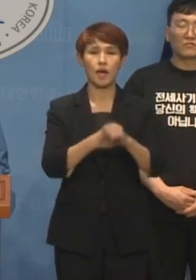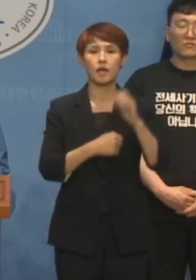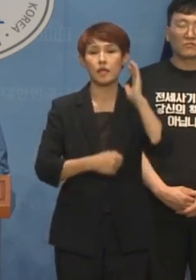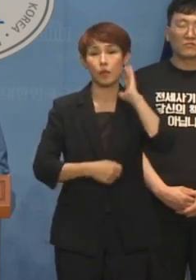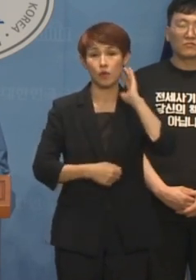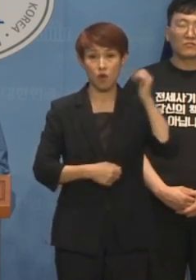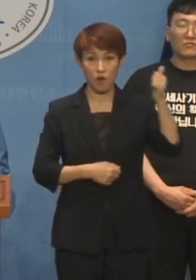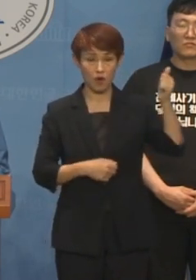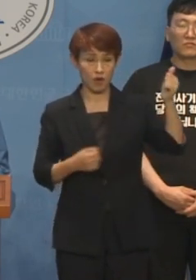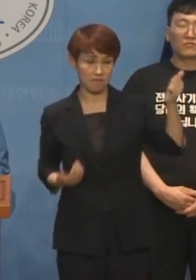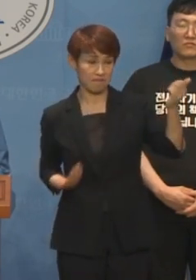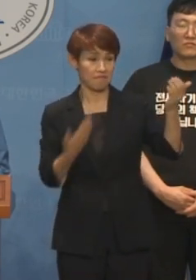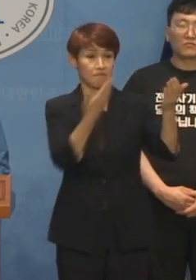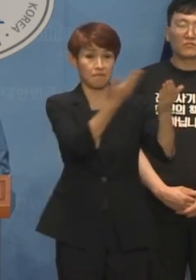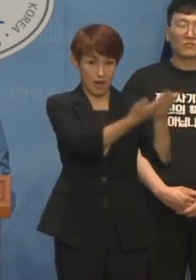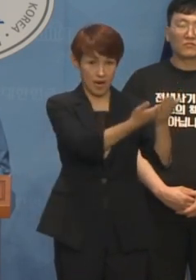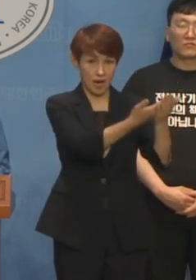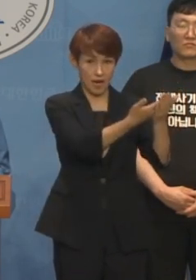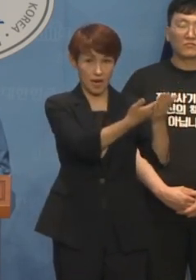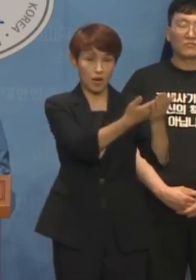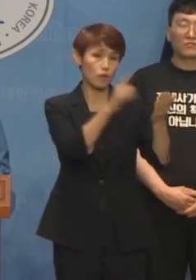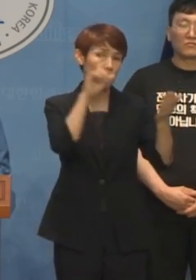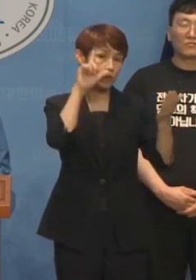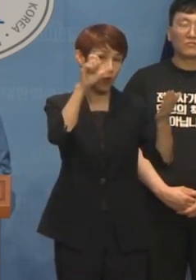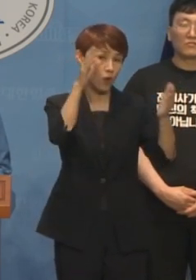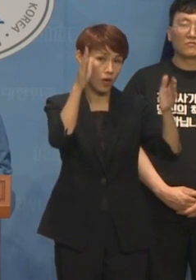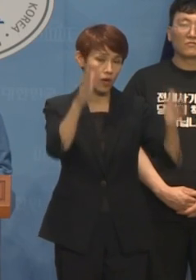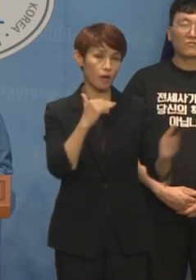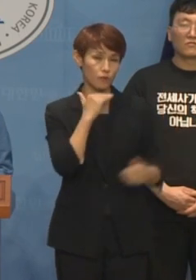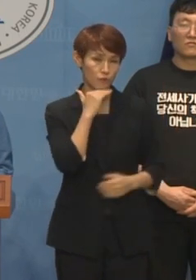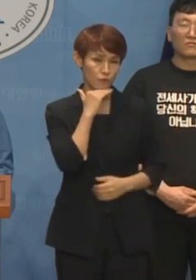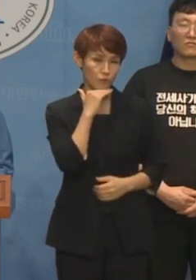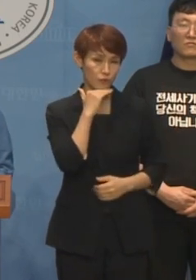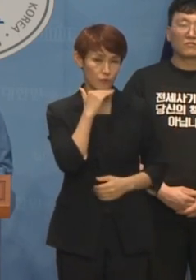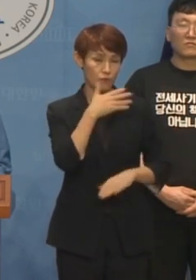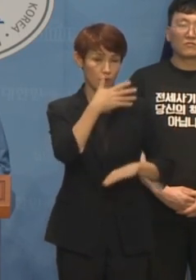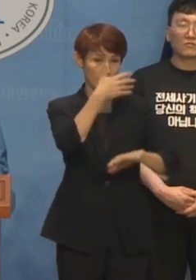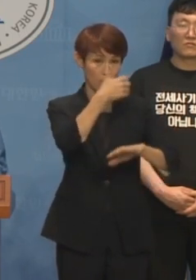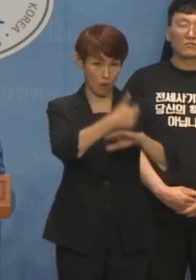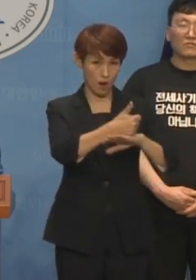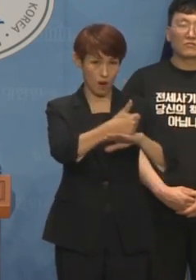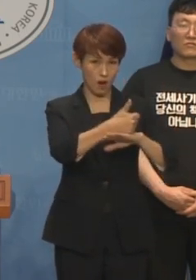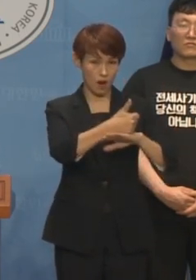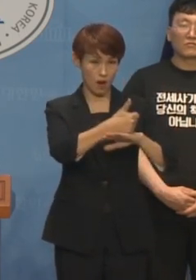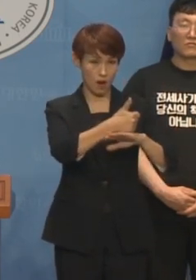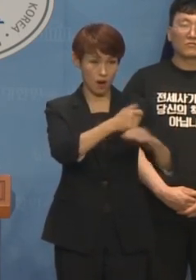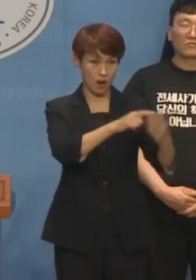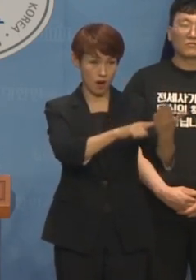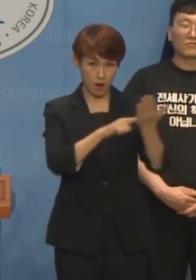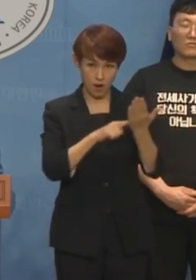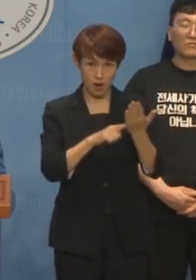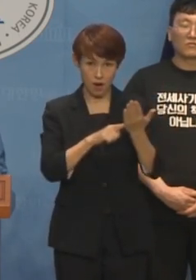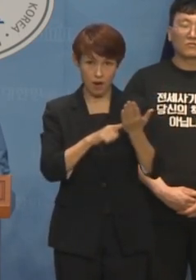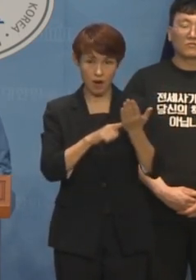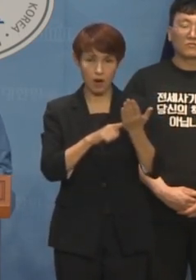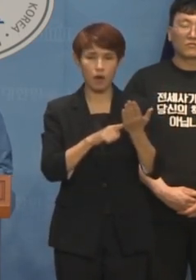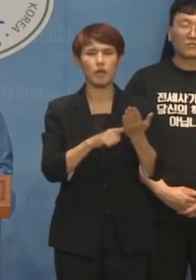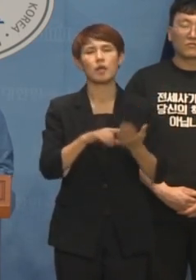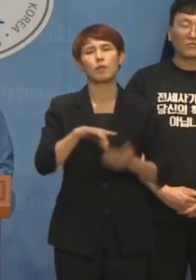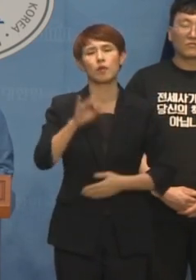대통령한테 회부가 되고 또 보름 동안 계류해서 어떤 결과가 나오는 것까지 감안한다면 10일